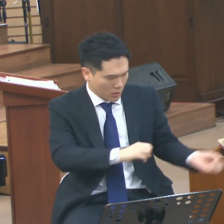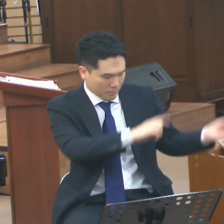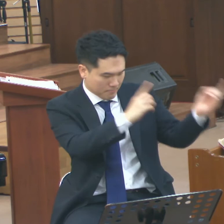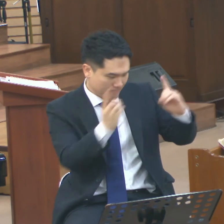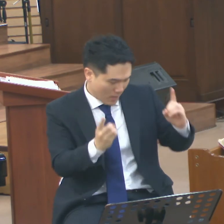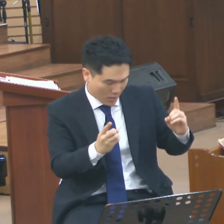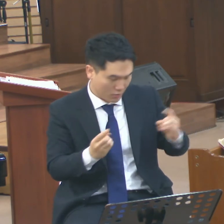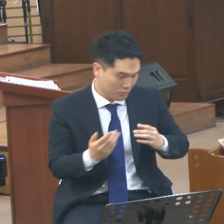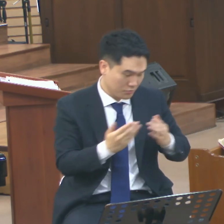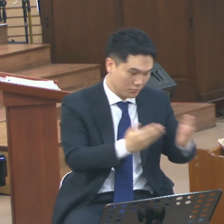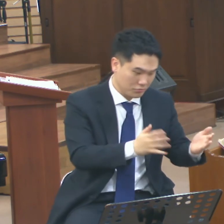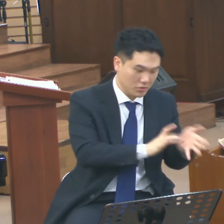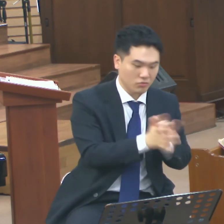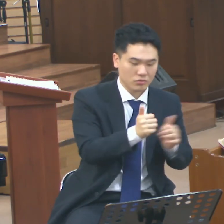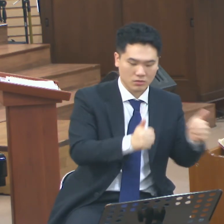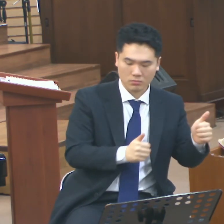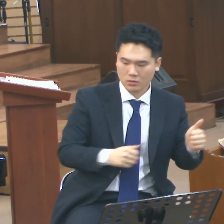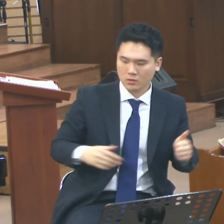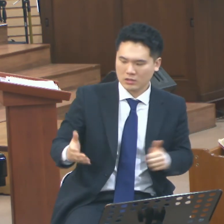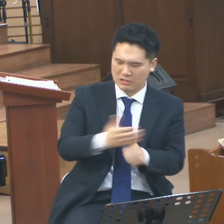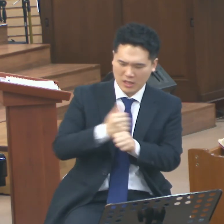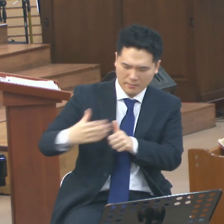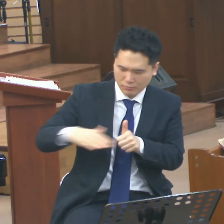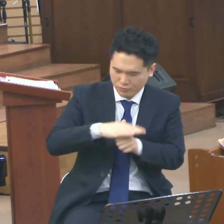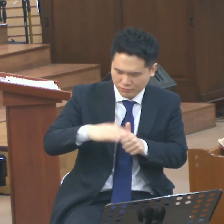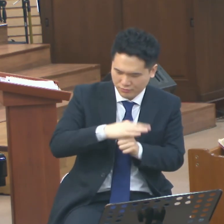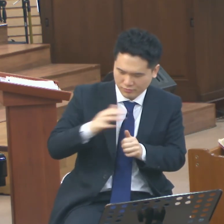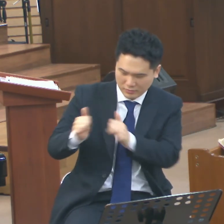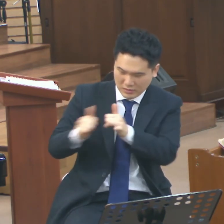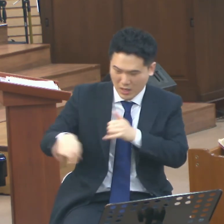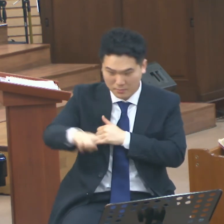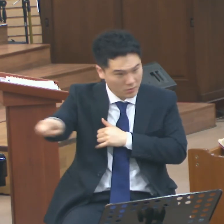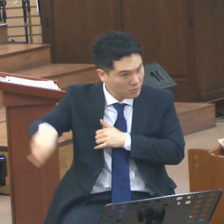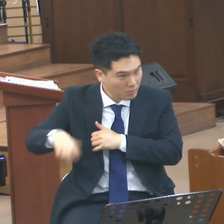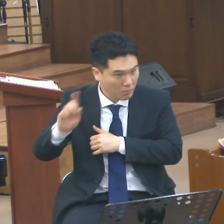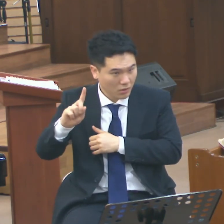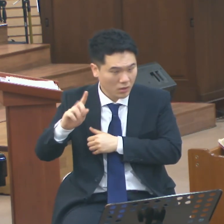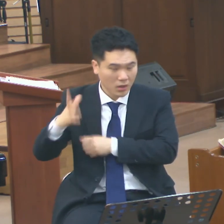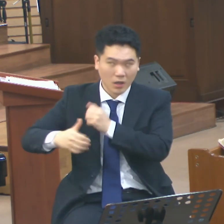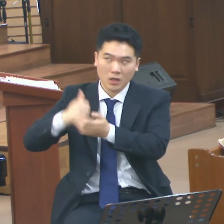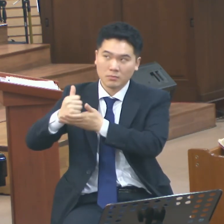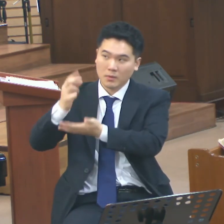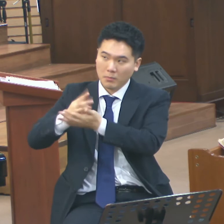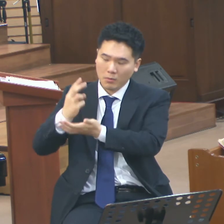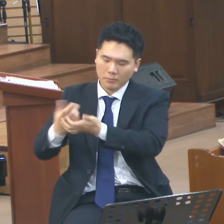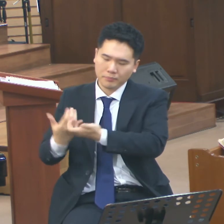그 자세는 법에서 떨어져 나간 모습이다 하는 것이죠.